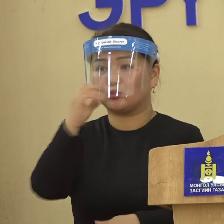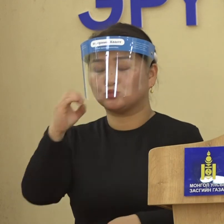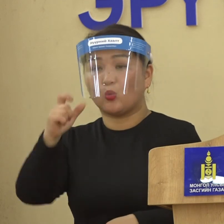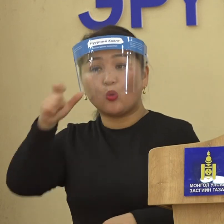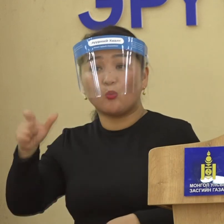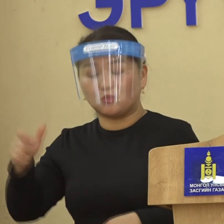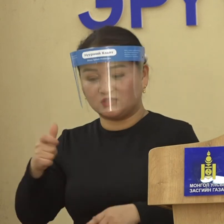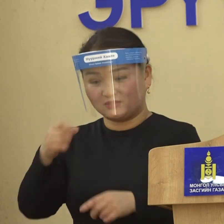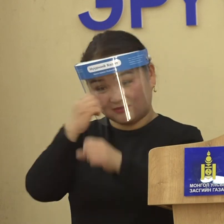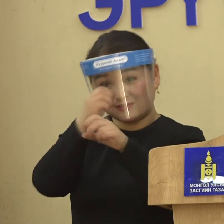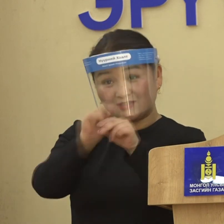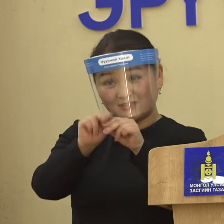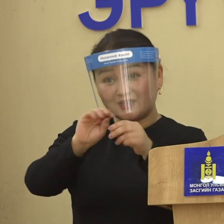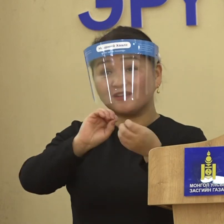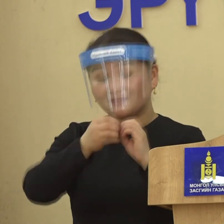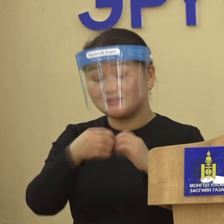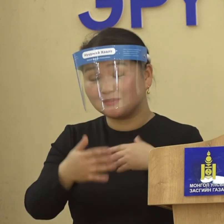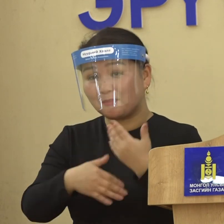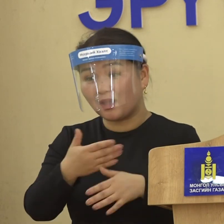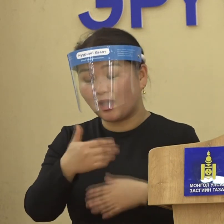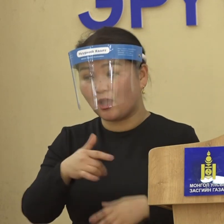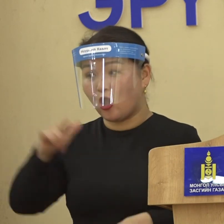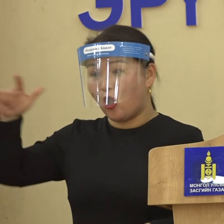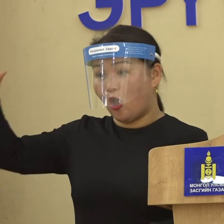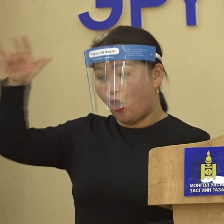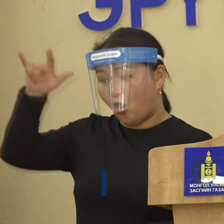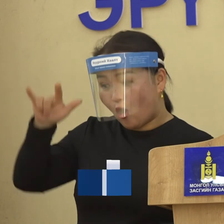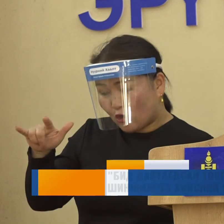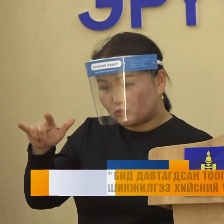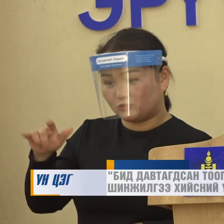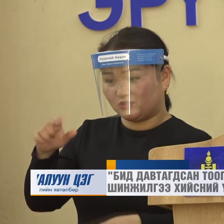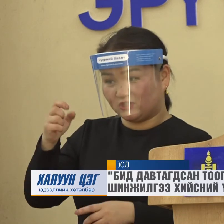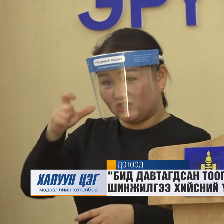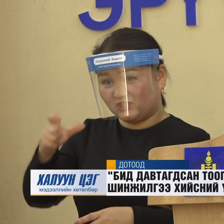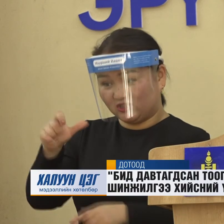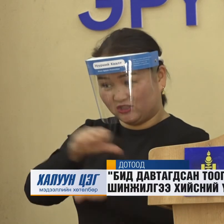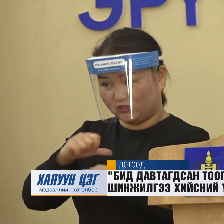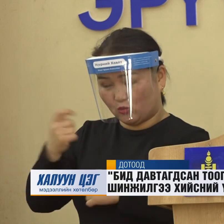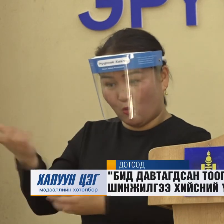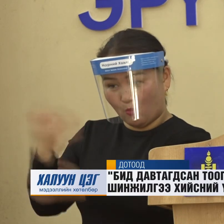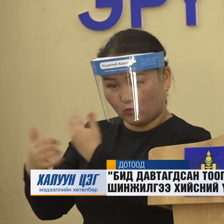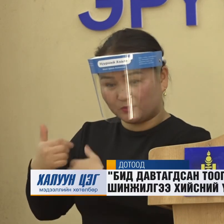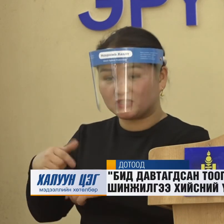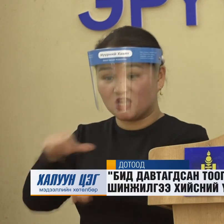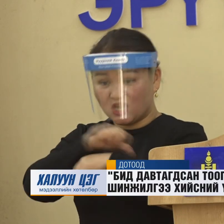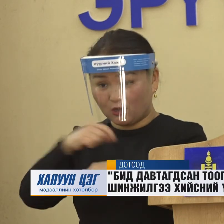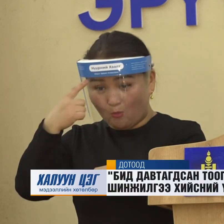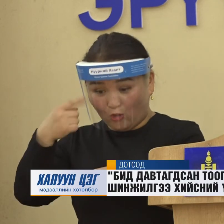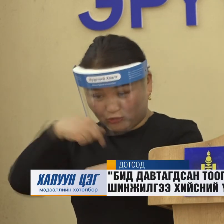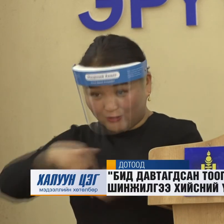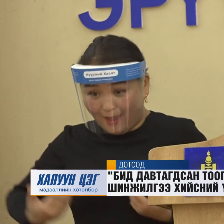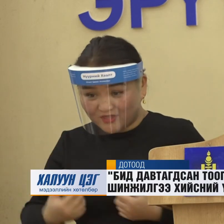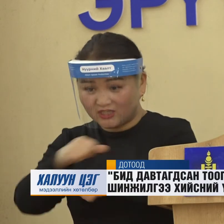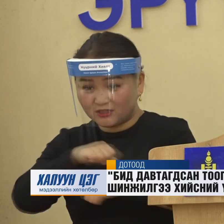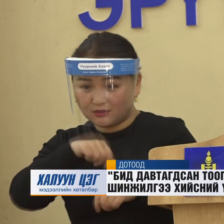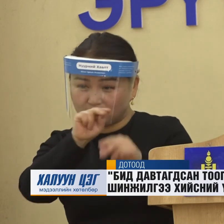одоо бидний сэжигтэй тохиолдолд онкологийн хүмүүсийн шинжилгээ болохгүй. Хүн ардын хаанд бас санал тулгаа явуулж байна. За сүүлийн